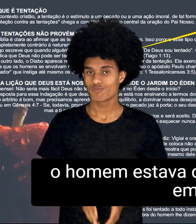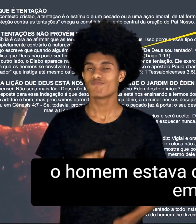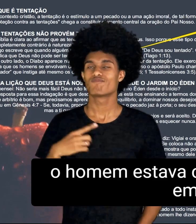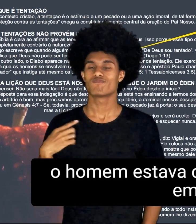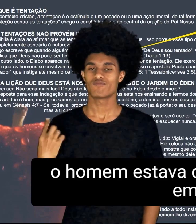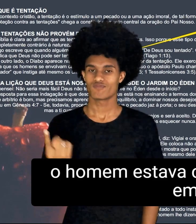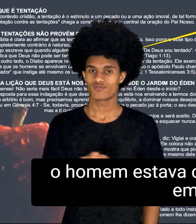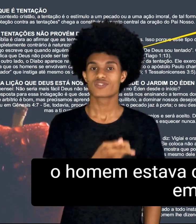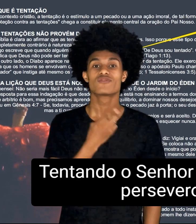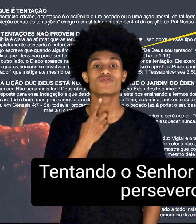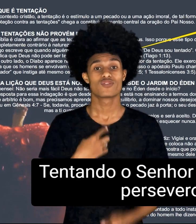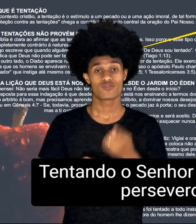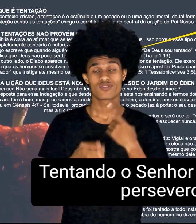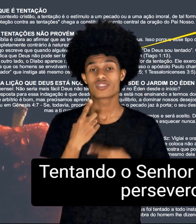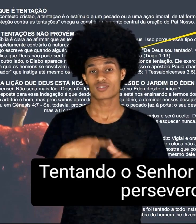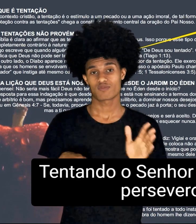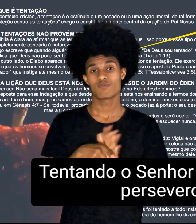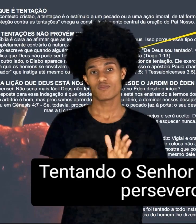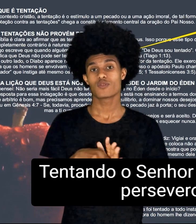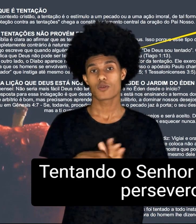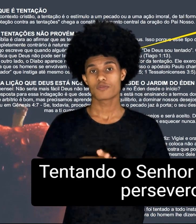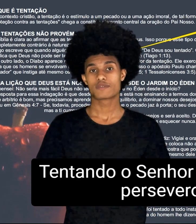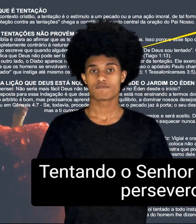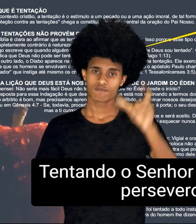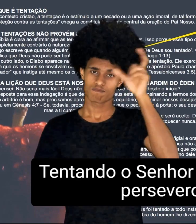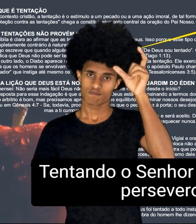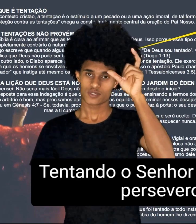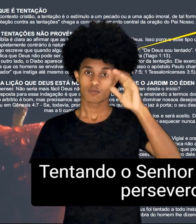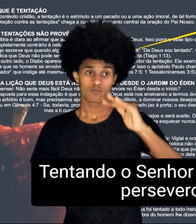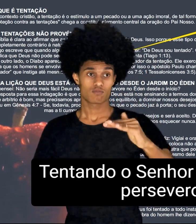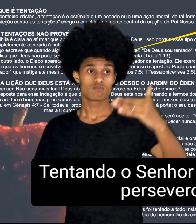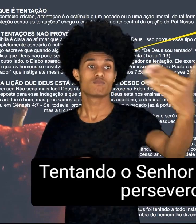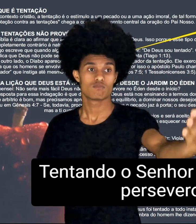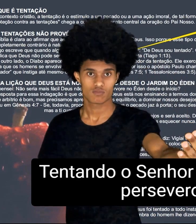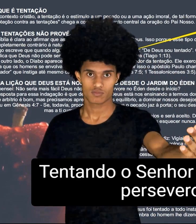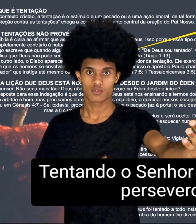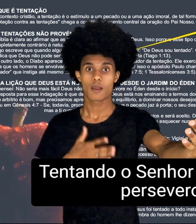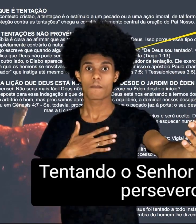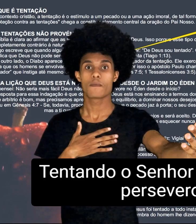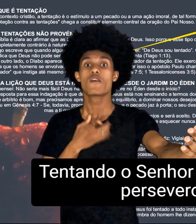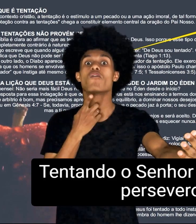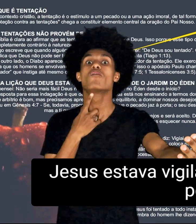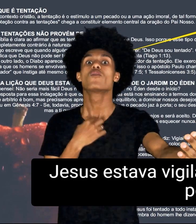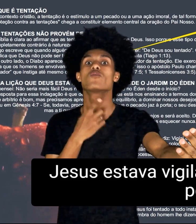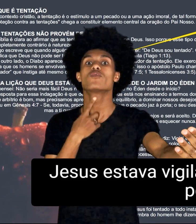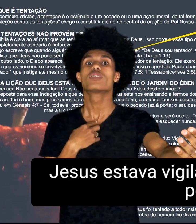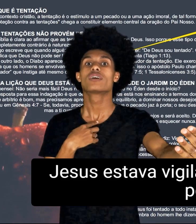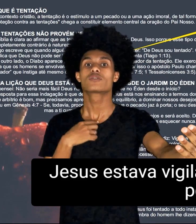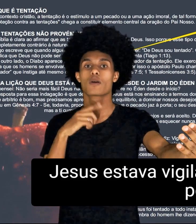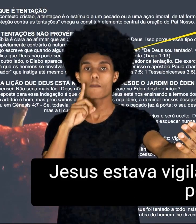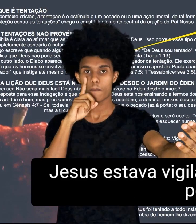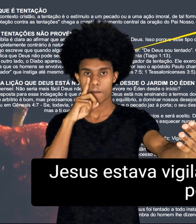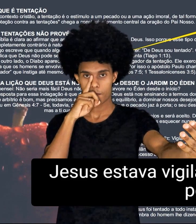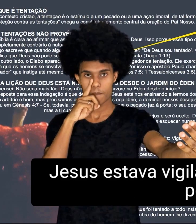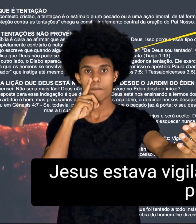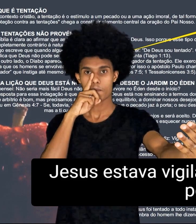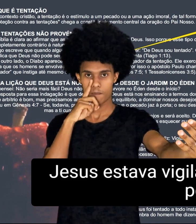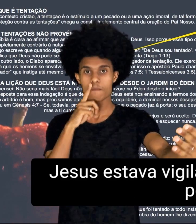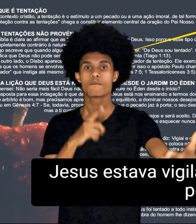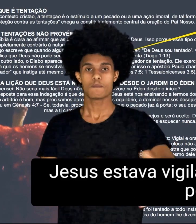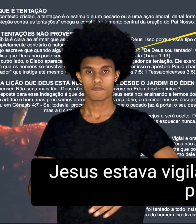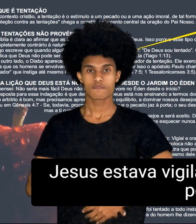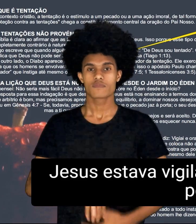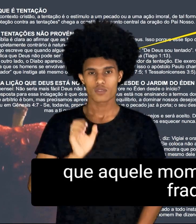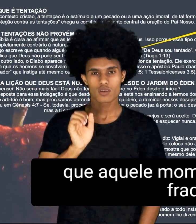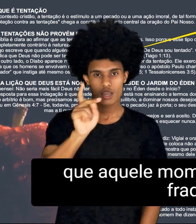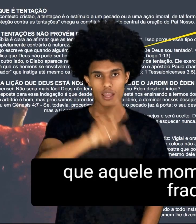em xeque, né? Tentando o Senhor Jesus Cristo. Mas a tudo ele perseverou e venceu. Amém? Jesus estava vigilante até na hora da cruz. Ele